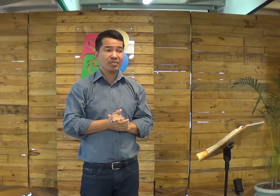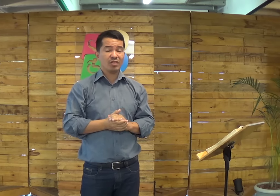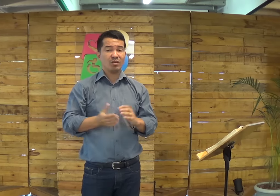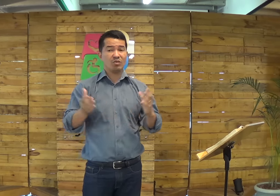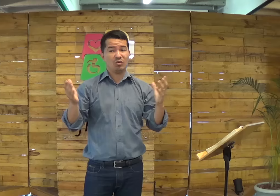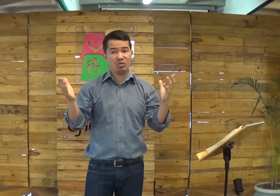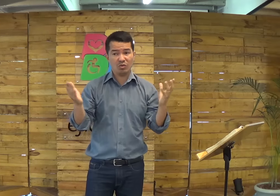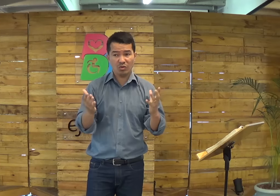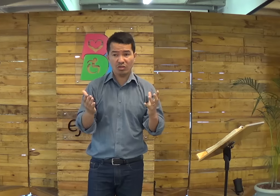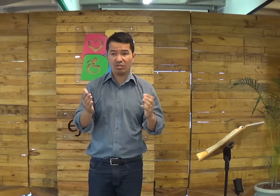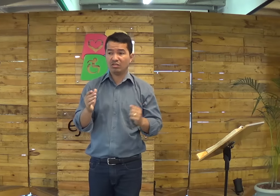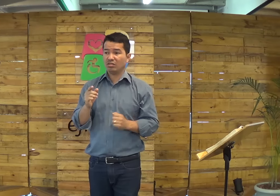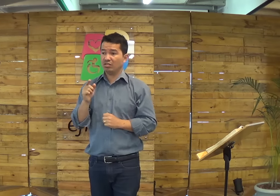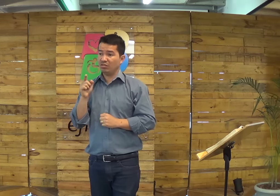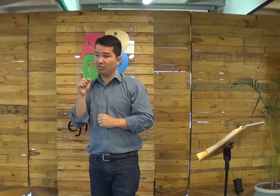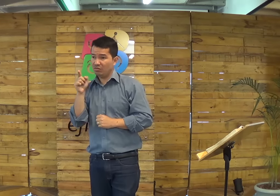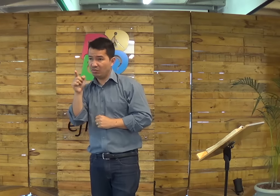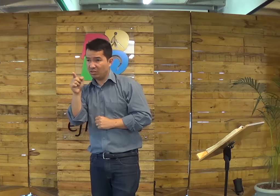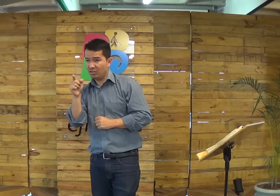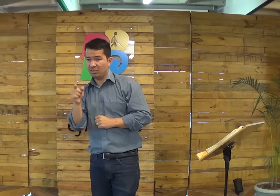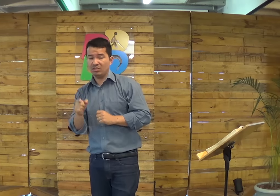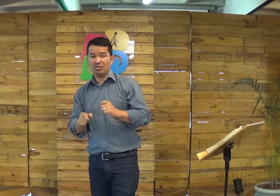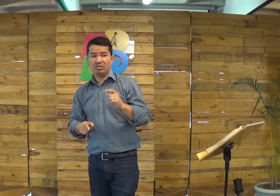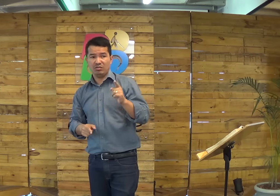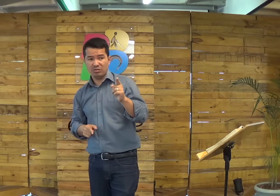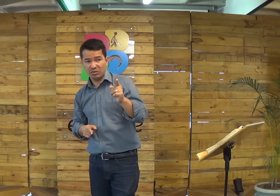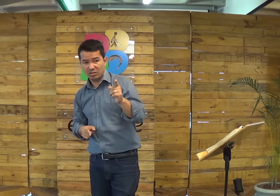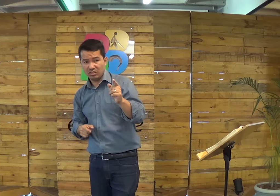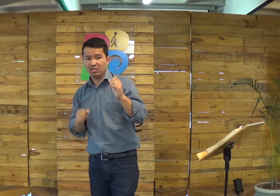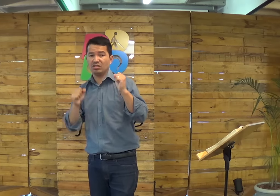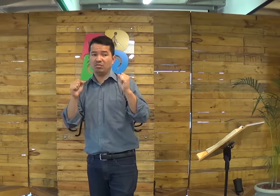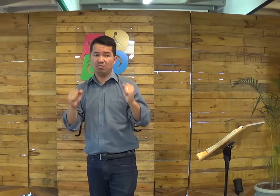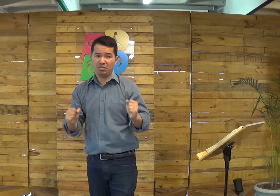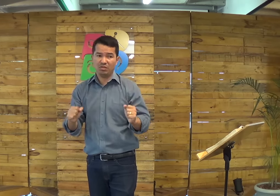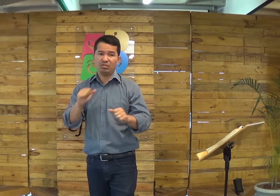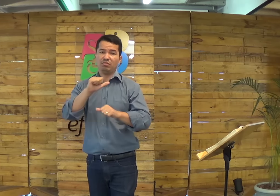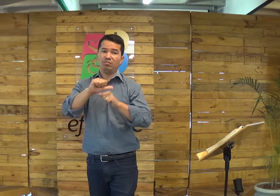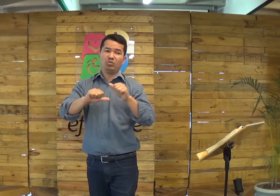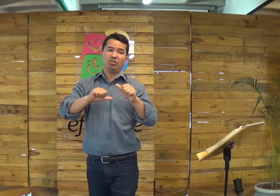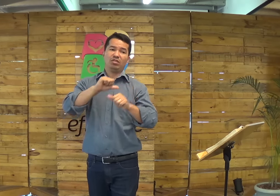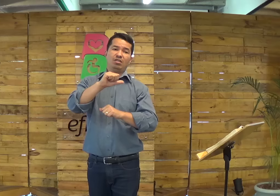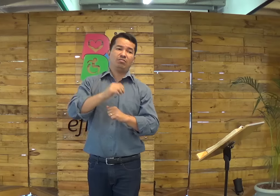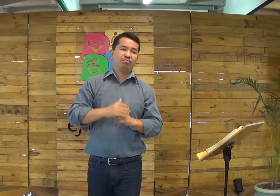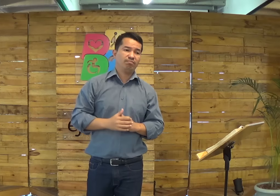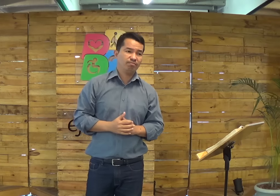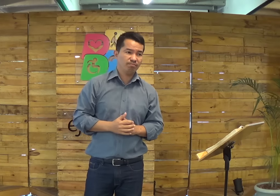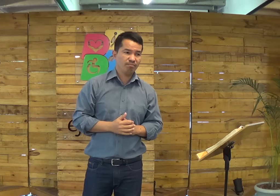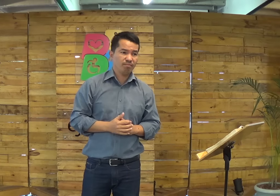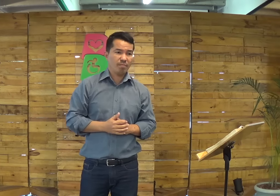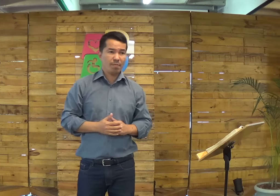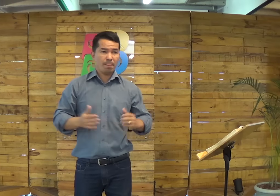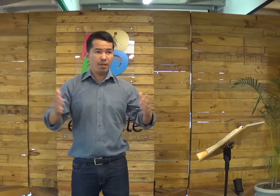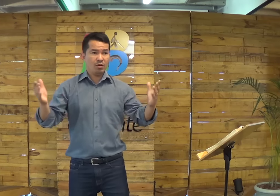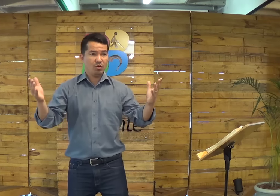foi então hoje vocês podem mudar de